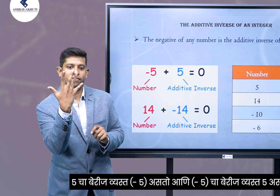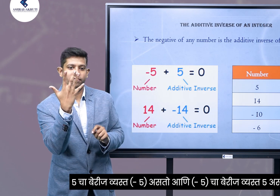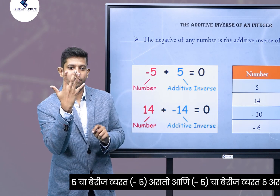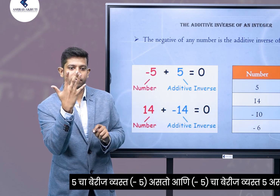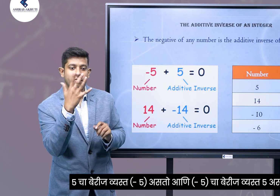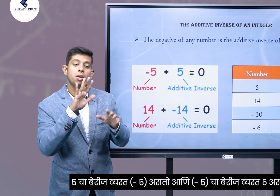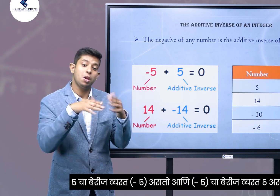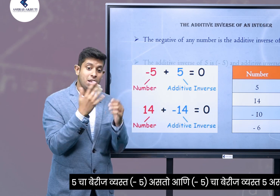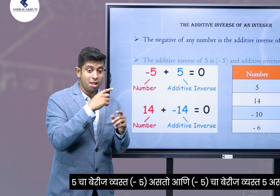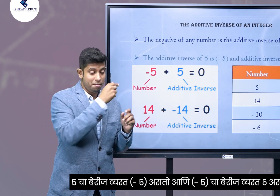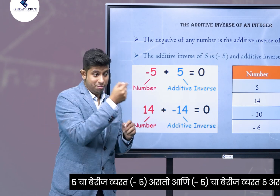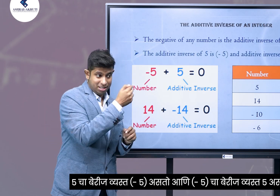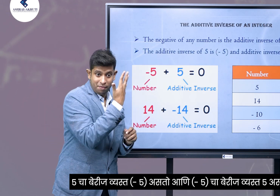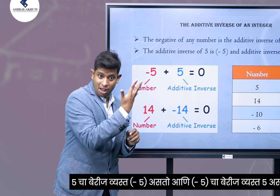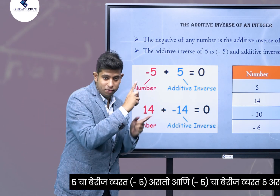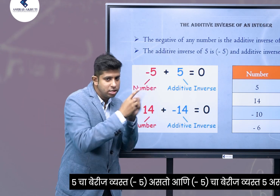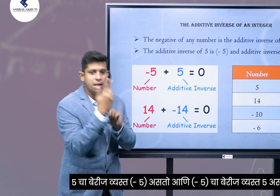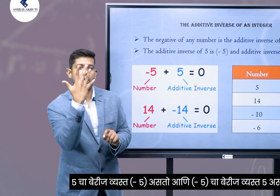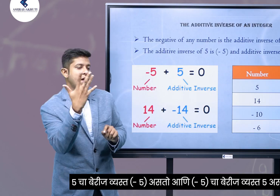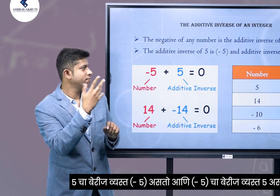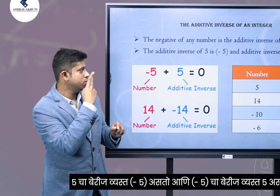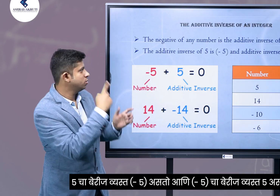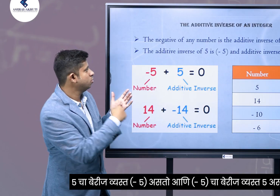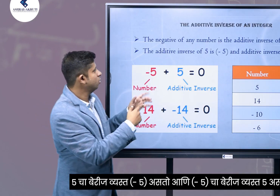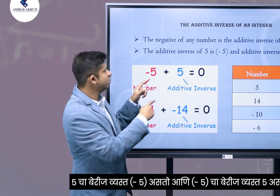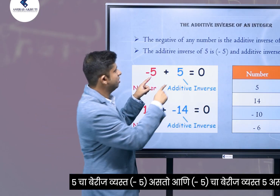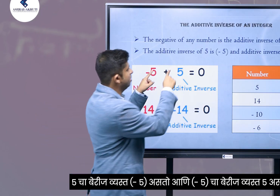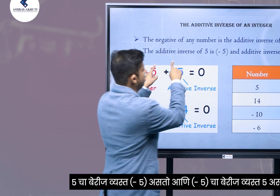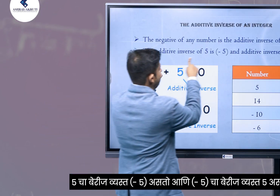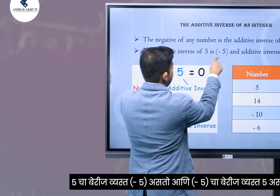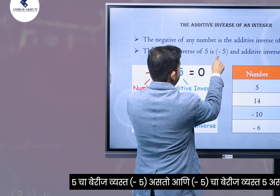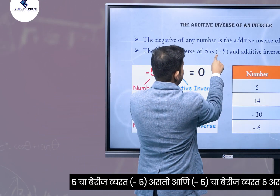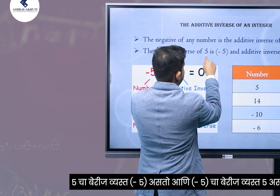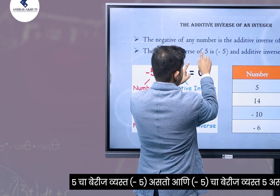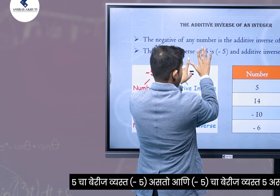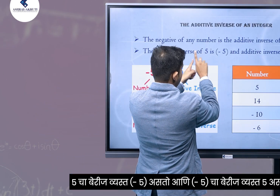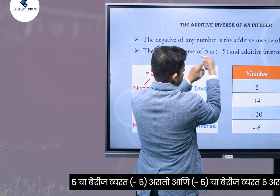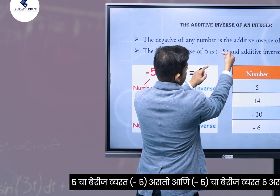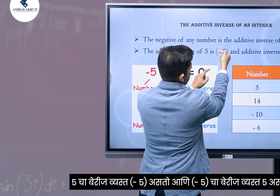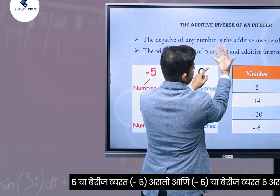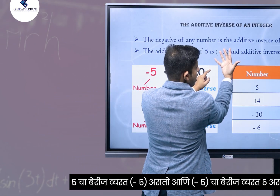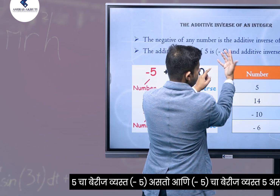5 च्या बेरीज व्यस्त -5 असतो आणि -5 च्या बेरीजचा व्यस्त 5